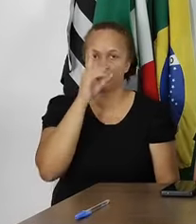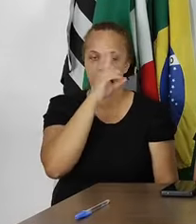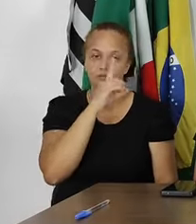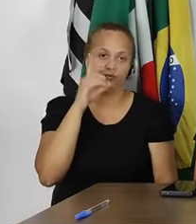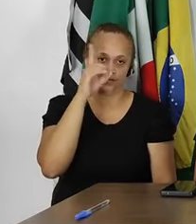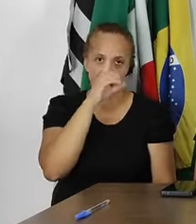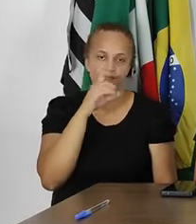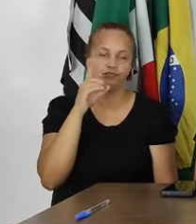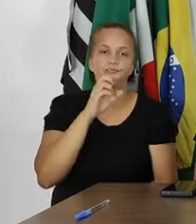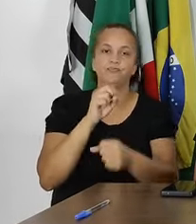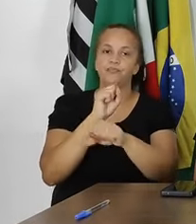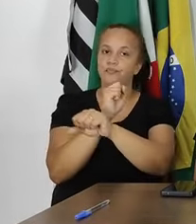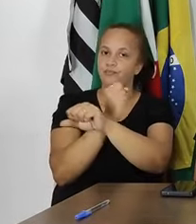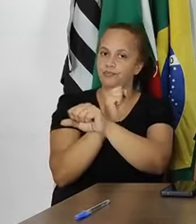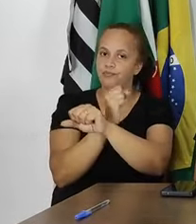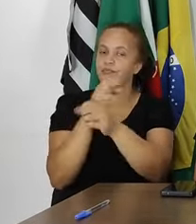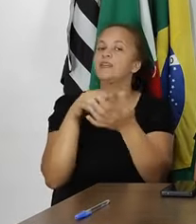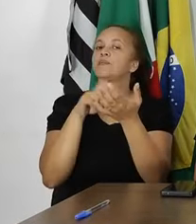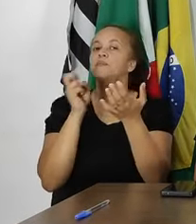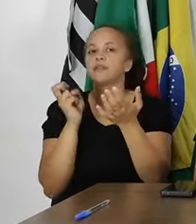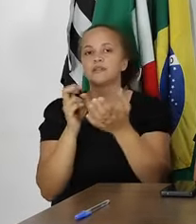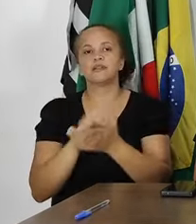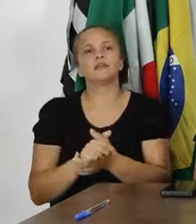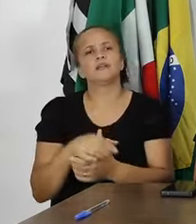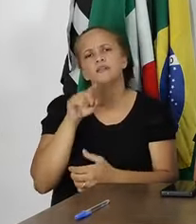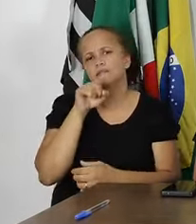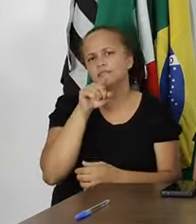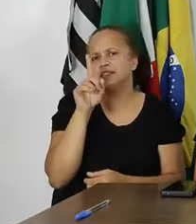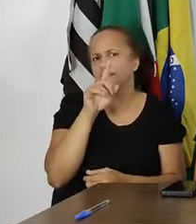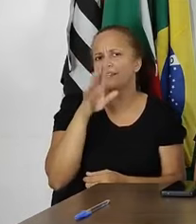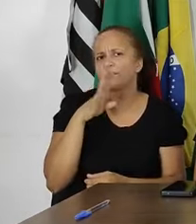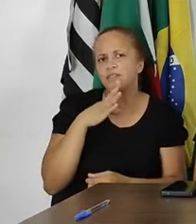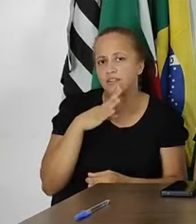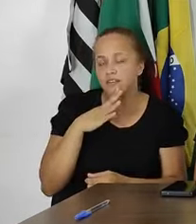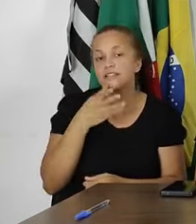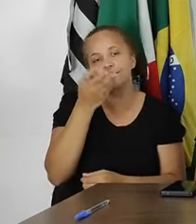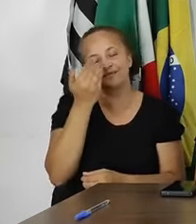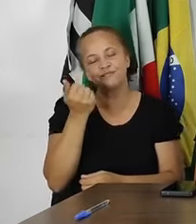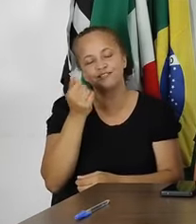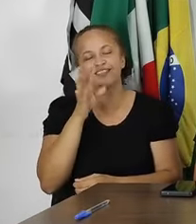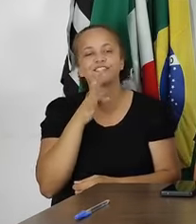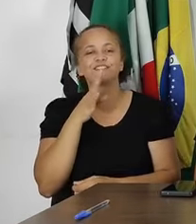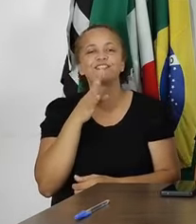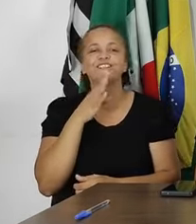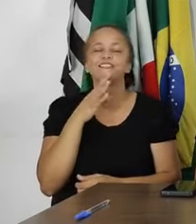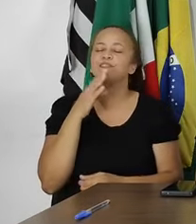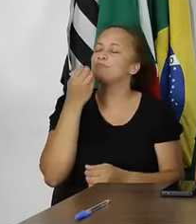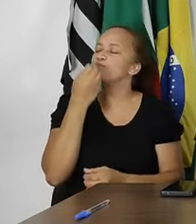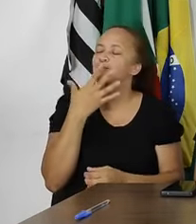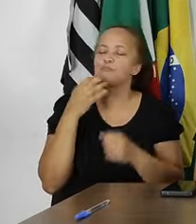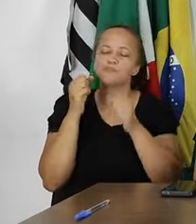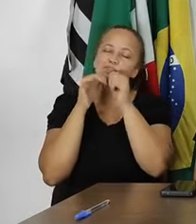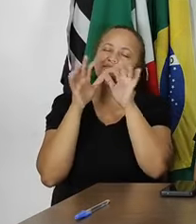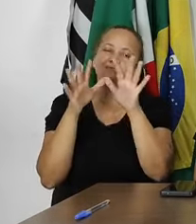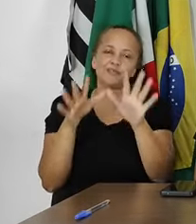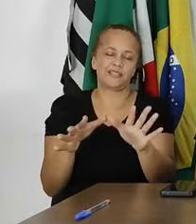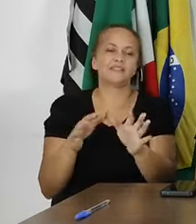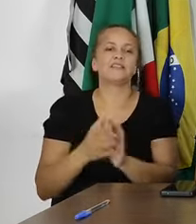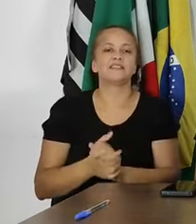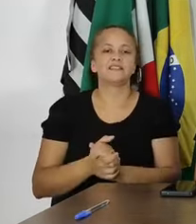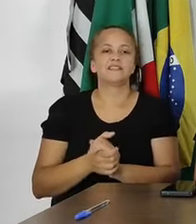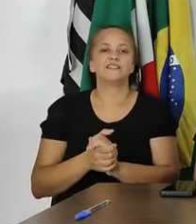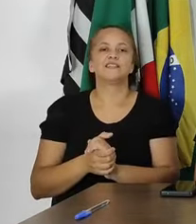domingo, às 8 horas da manhã, você que ainda não faz parte dessa classe, venha participar, é uma bênção, é muito edificante